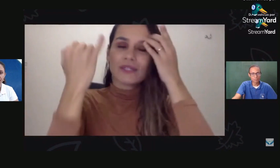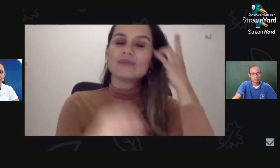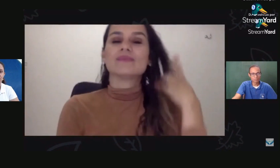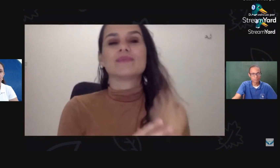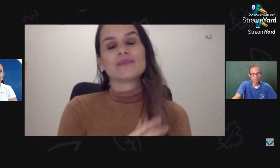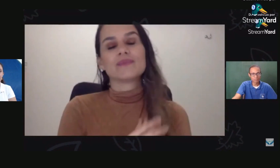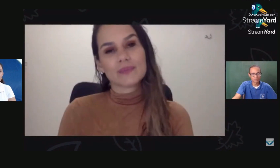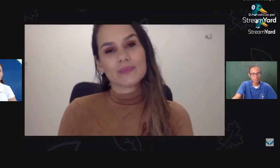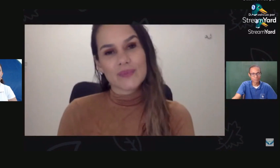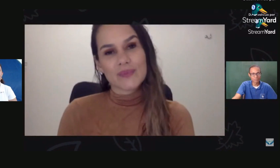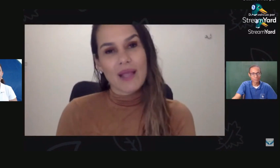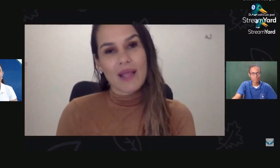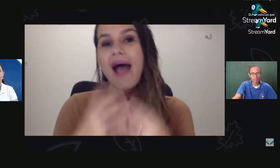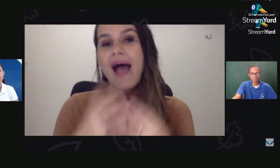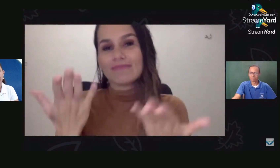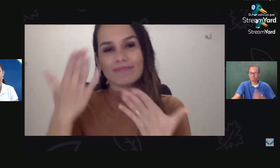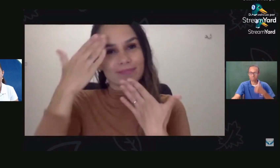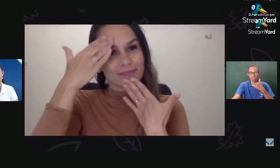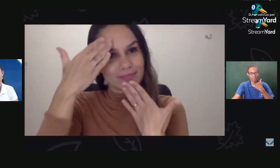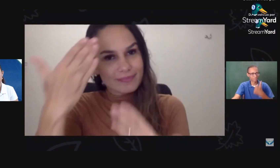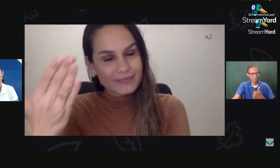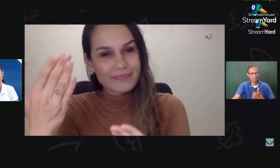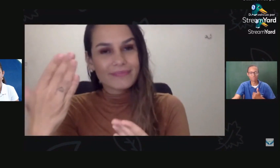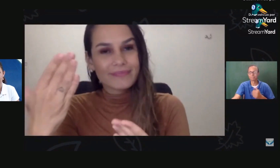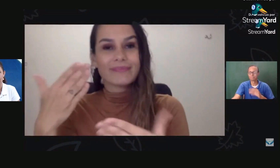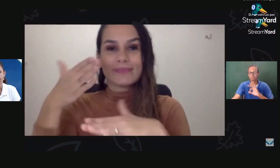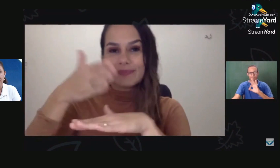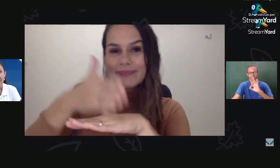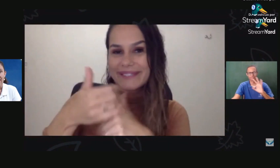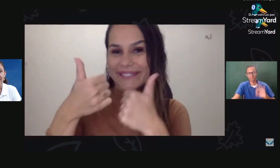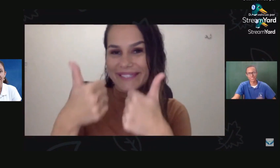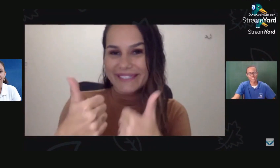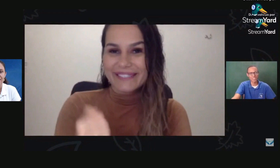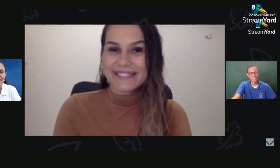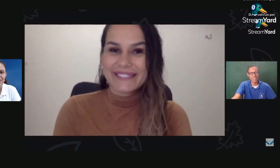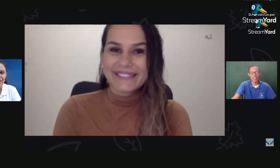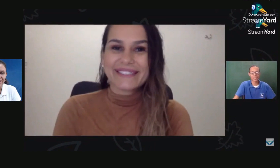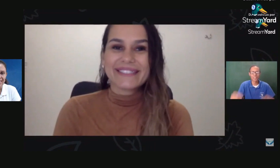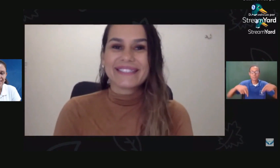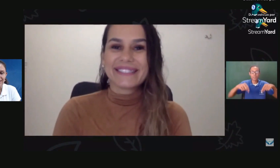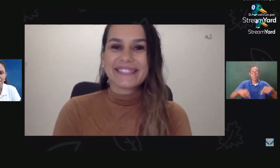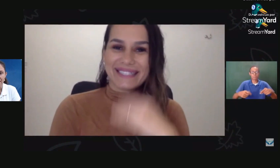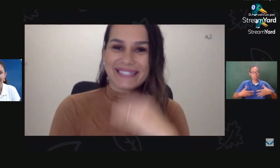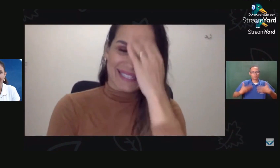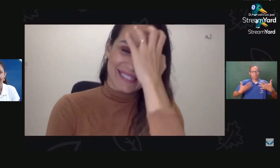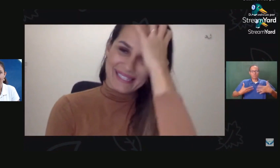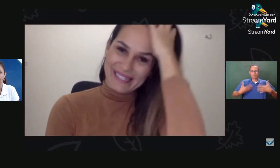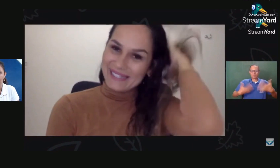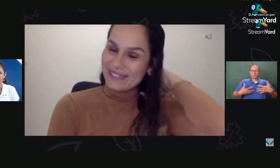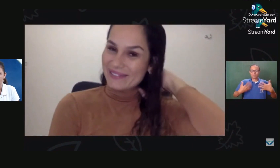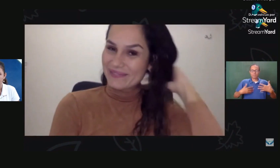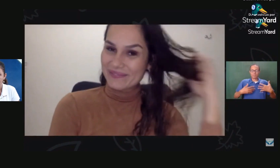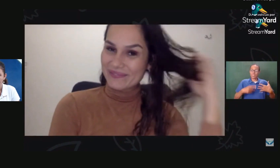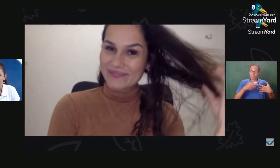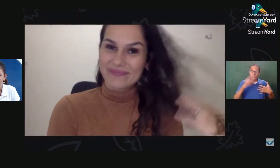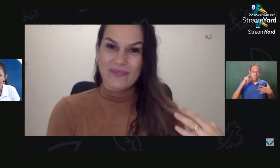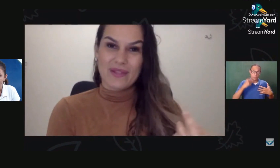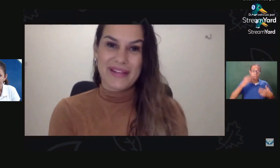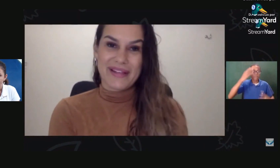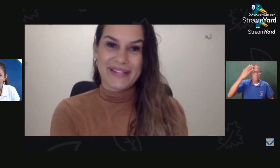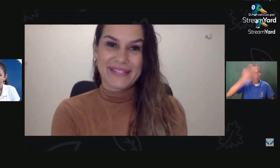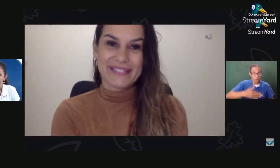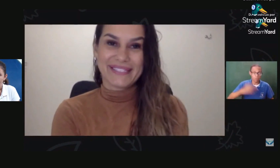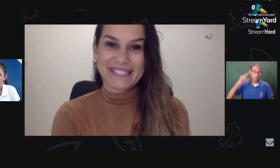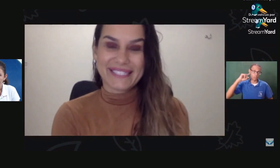que eu enfrentei nesse período. Então, é muito importante. E gostaria de agradecer também, né, Reginaldo?